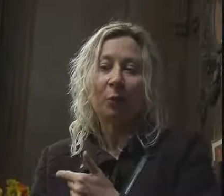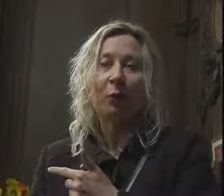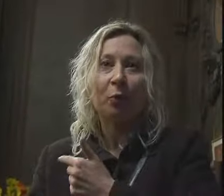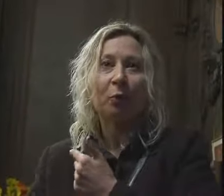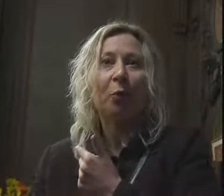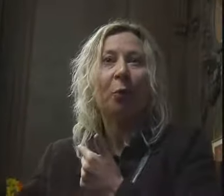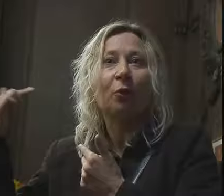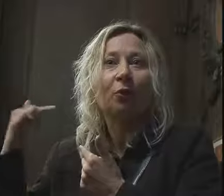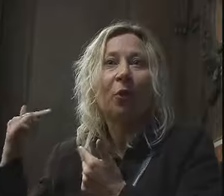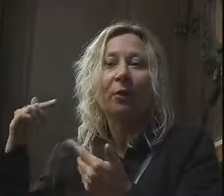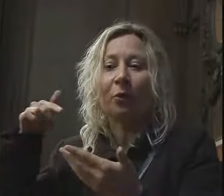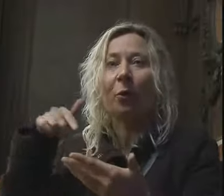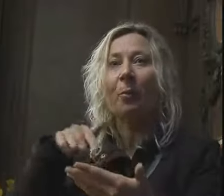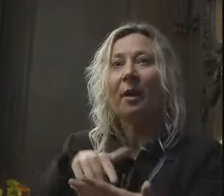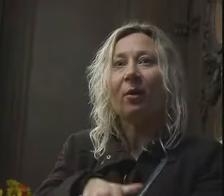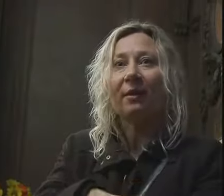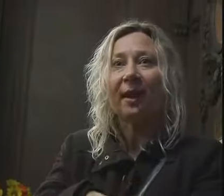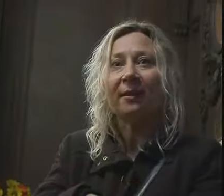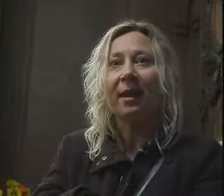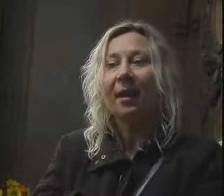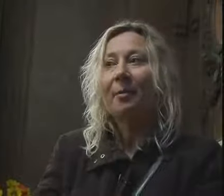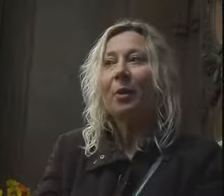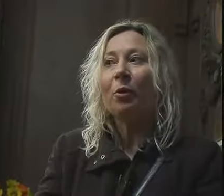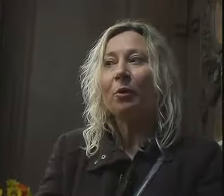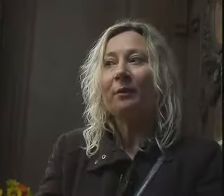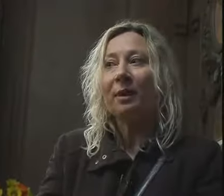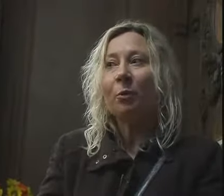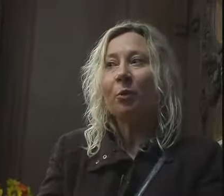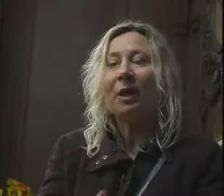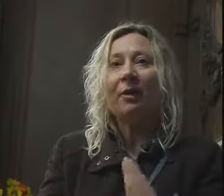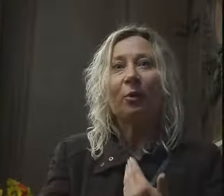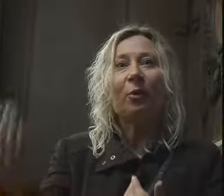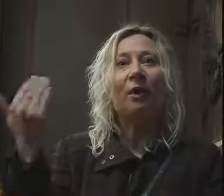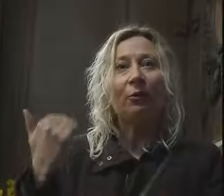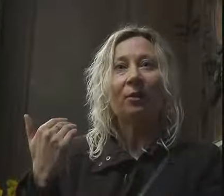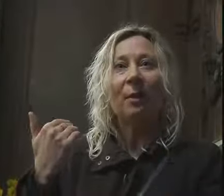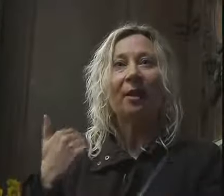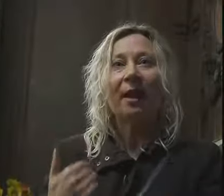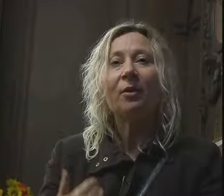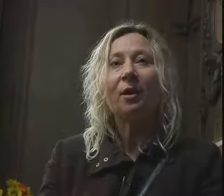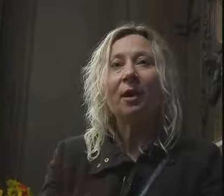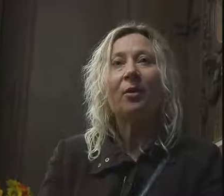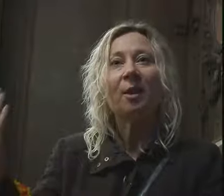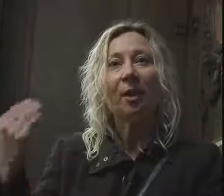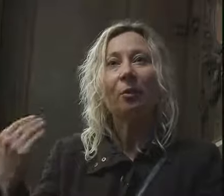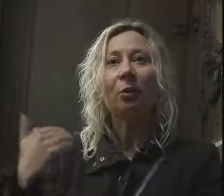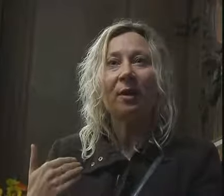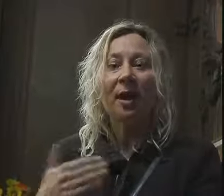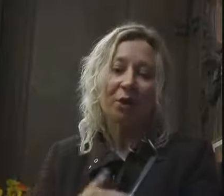émotions en fonction de ce qu'on entend et de ce qu'on met dans le texte. Mais eux reçoivent des émotions au travers de ce qu'ils voient, dans la manière de signer, dans l'expression du visage, et tout